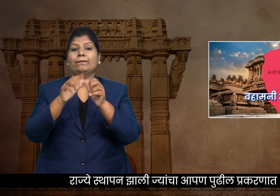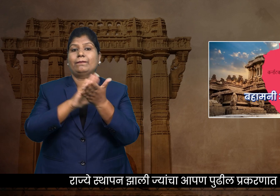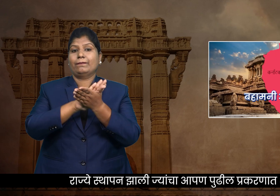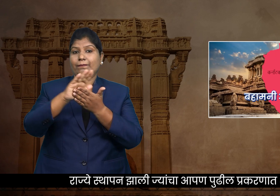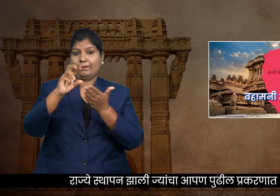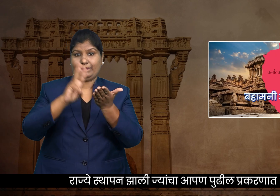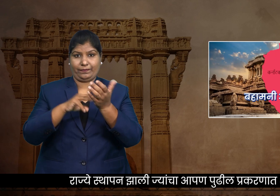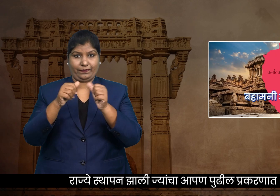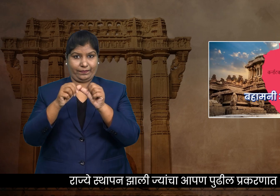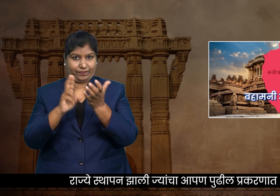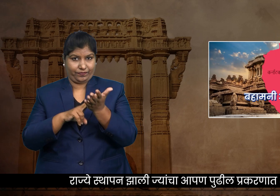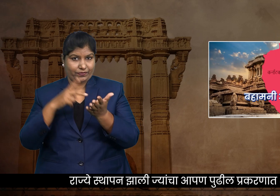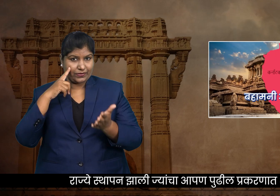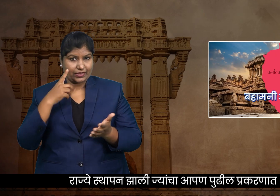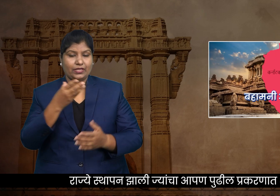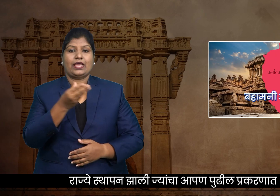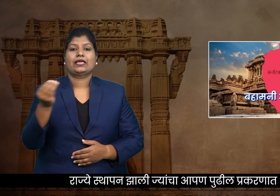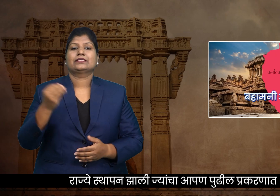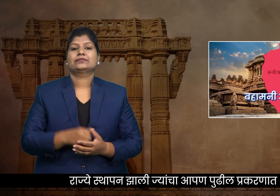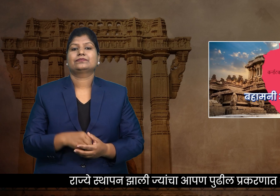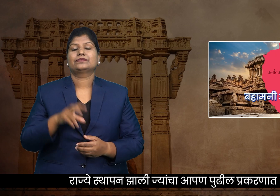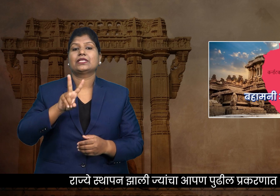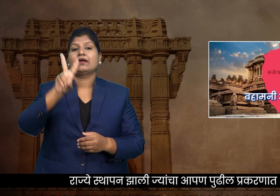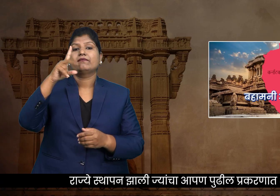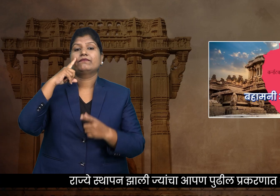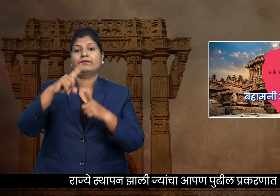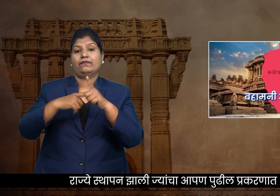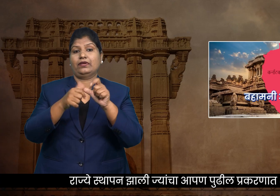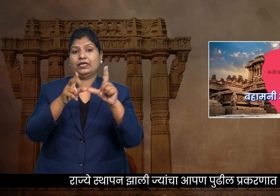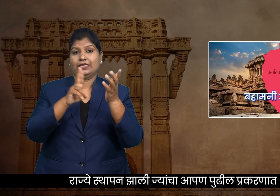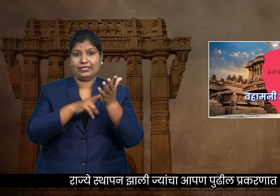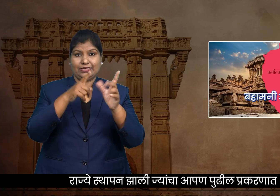आपण पुढील प्रकरणात अभ्यास करू.